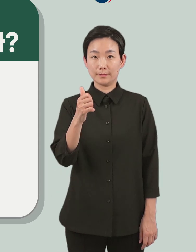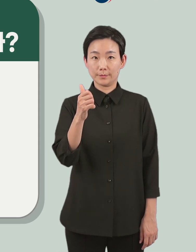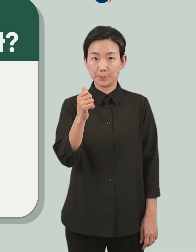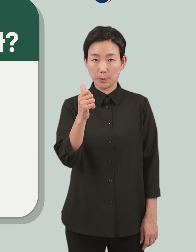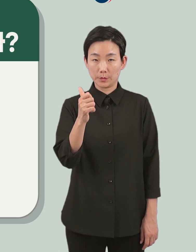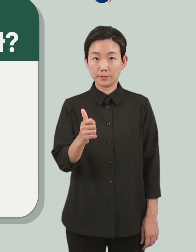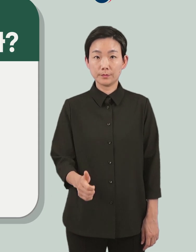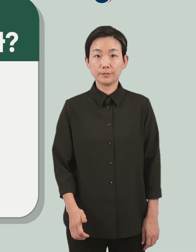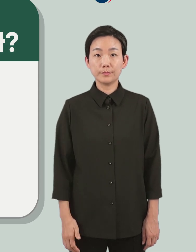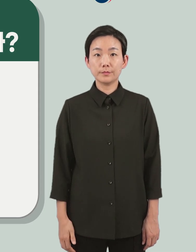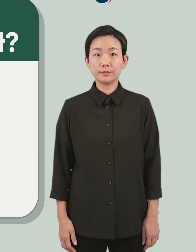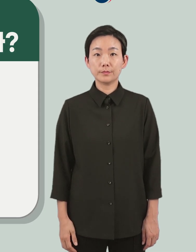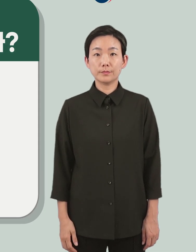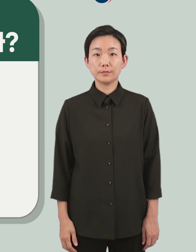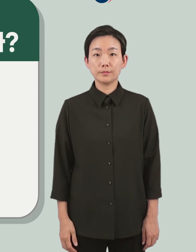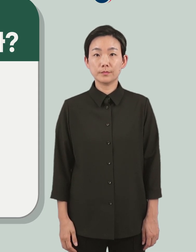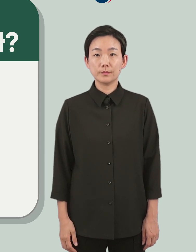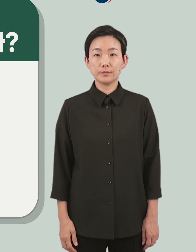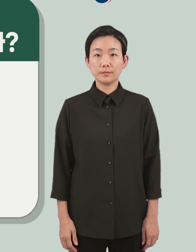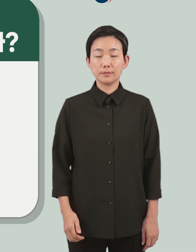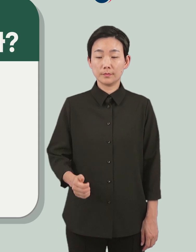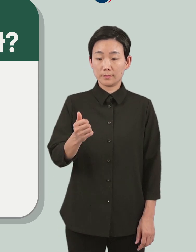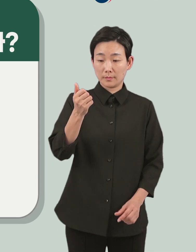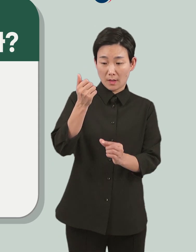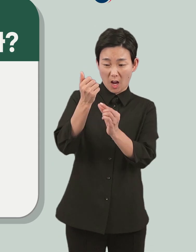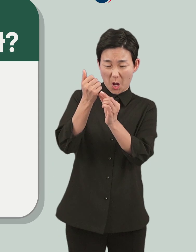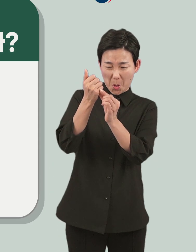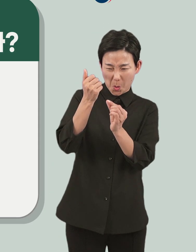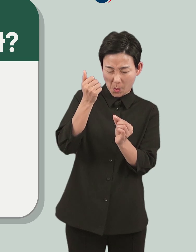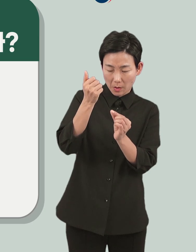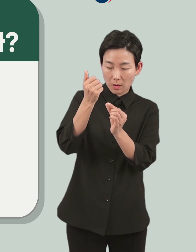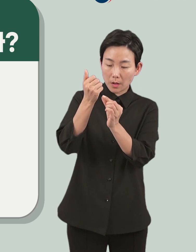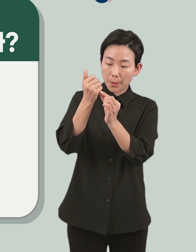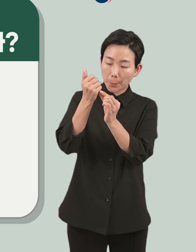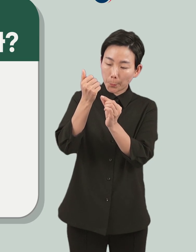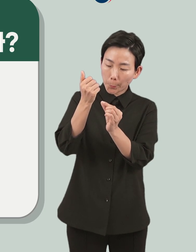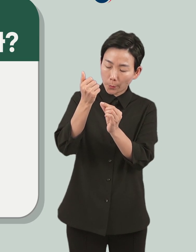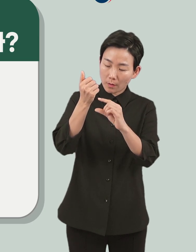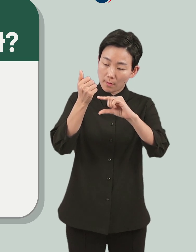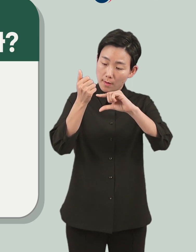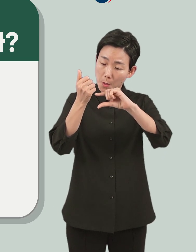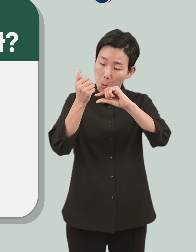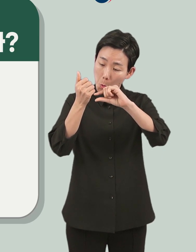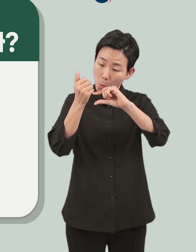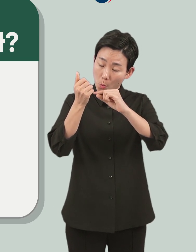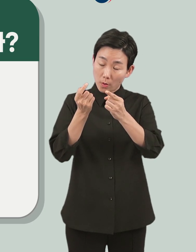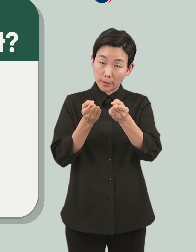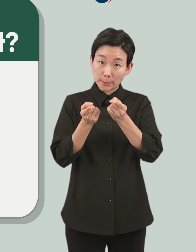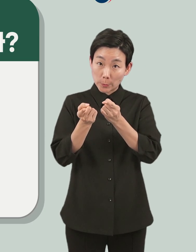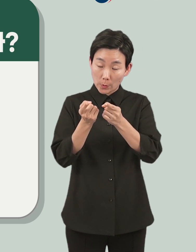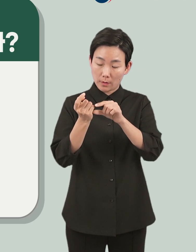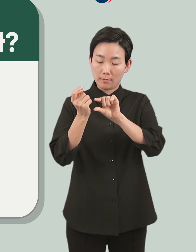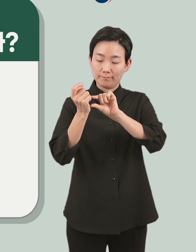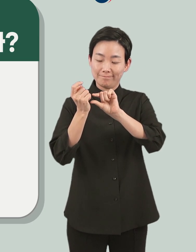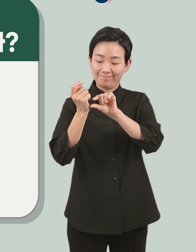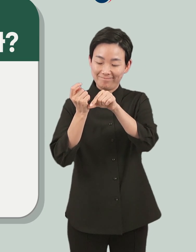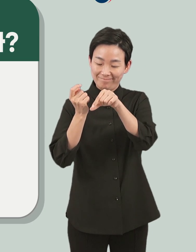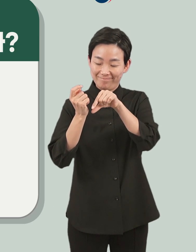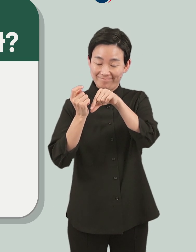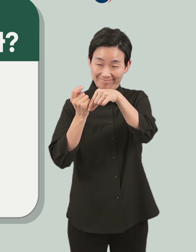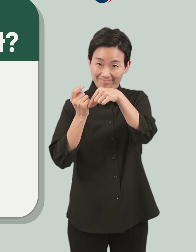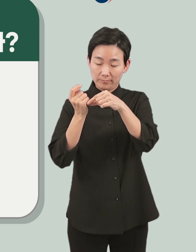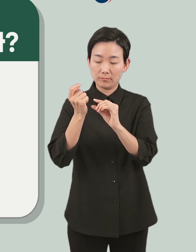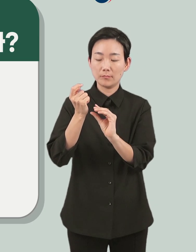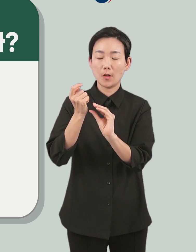체혈기. 체혈기 앞쪽에는 바늘이 들어가는 깊이를 조절하는 조정 나사와 뚜껑이 있습니다. 뚜껑을 돌려서